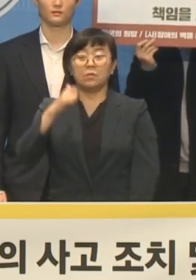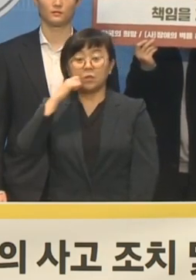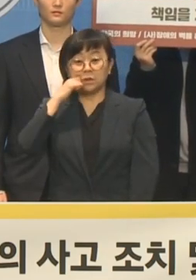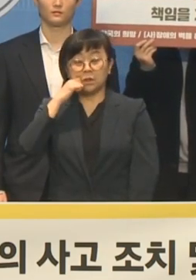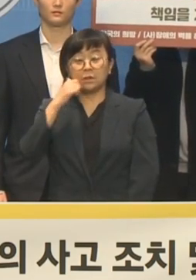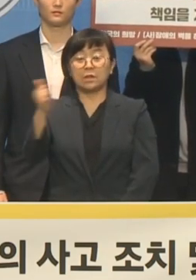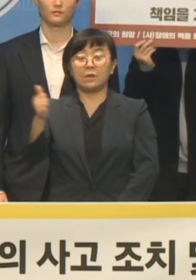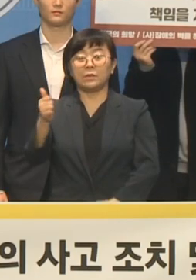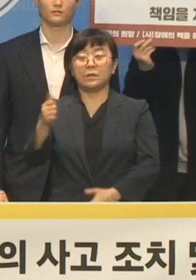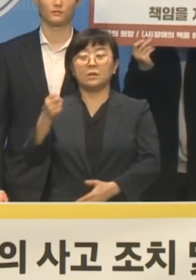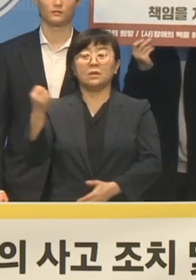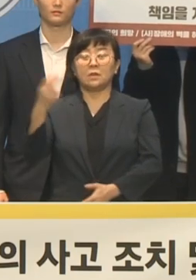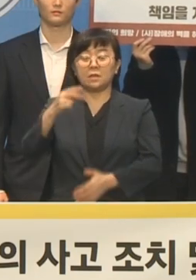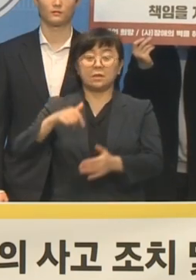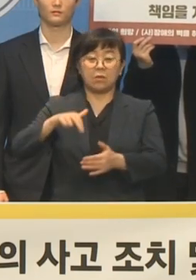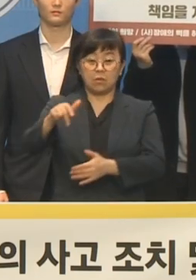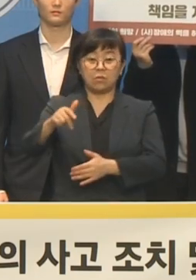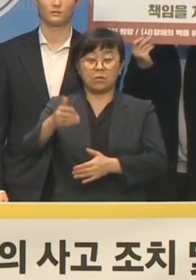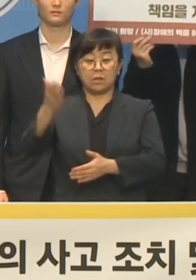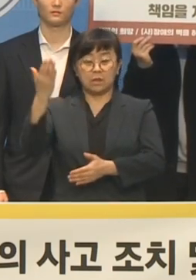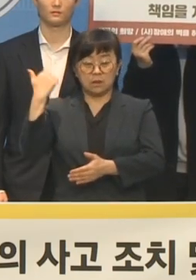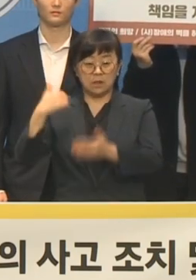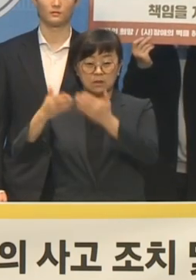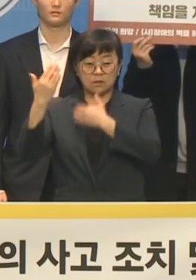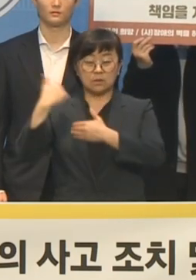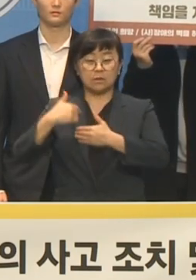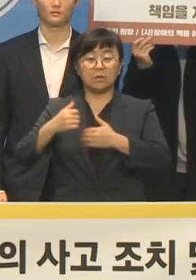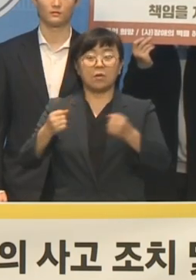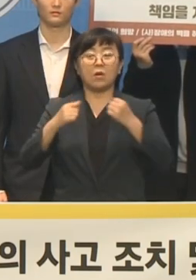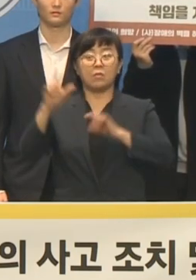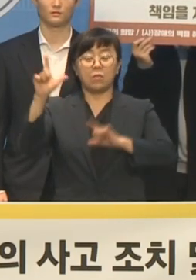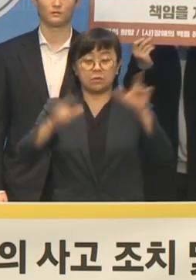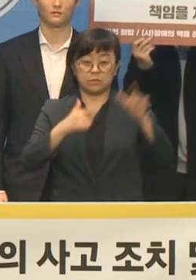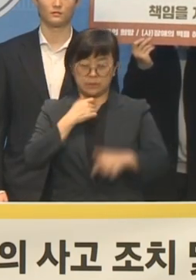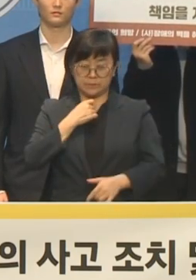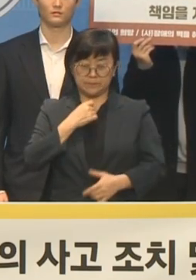남편이 다시 걷고 예전처럼 건강한 모습이 되기만을 바랍니다.